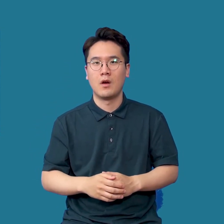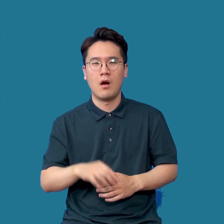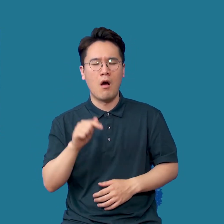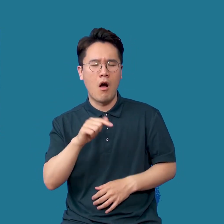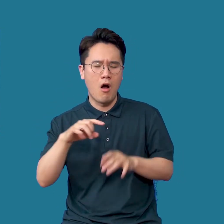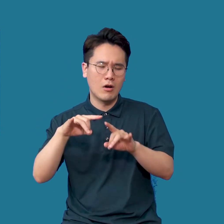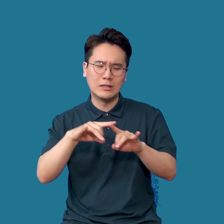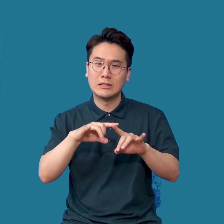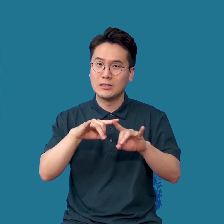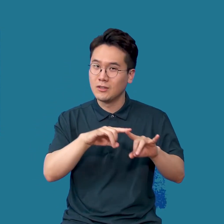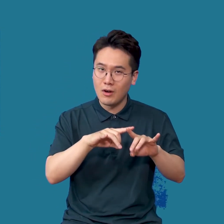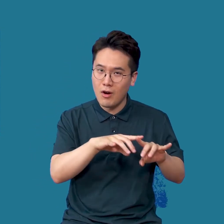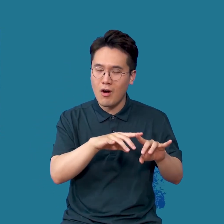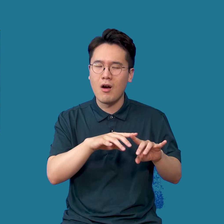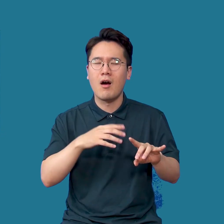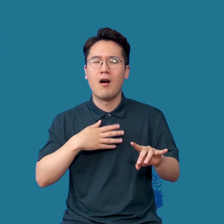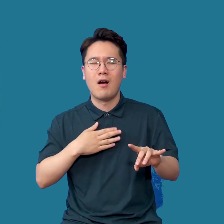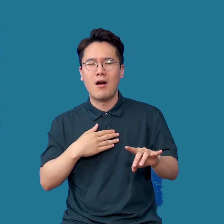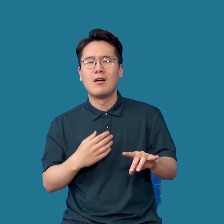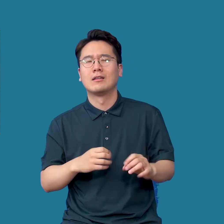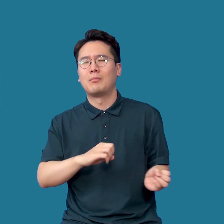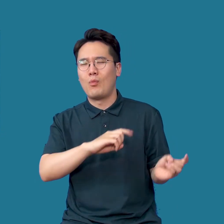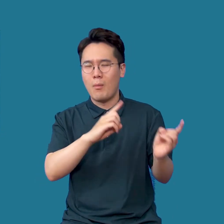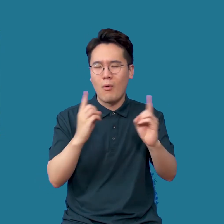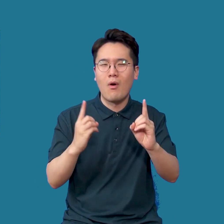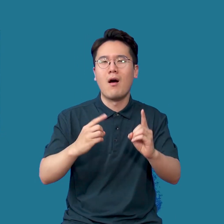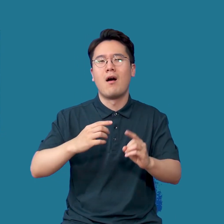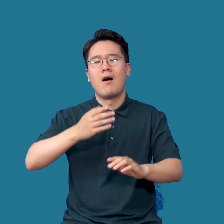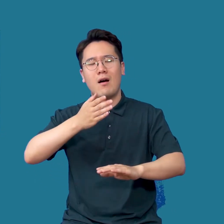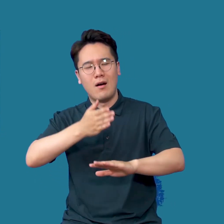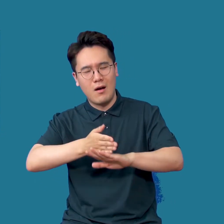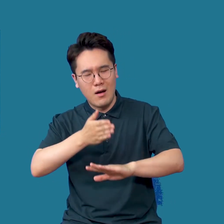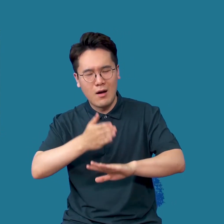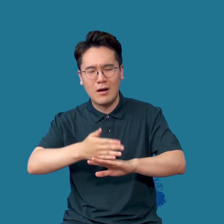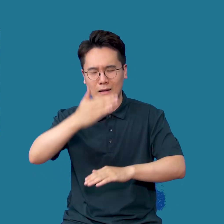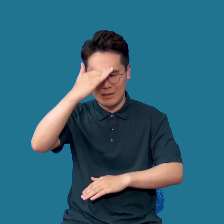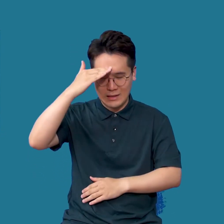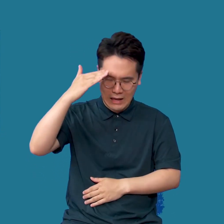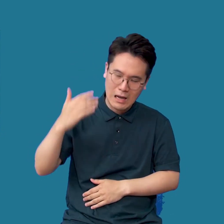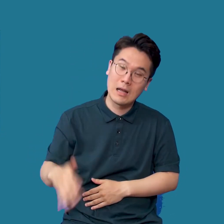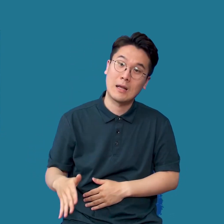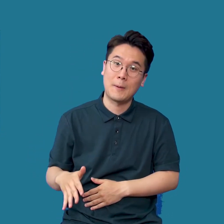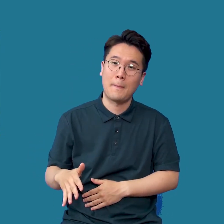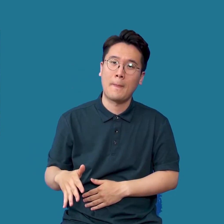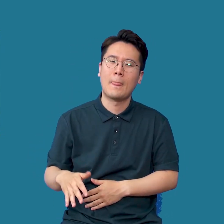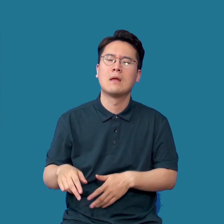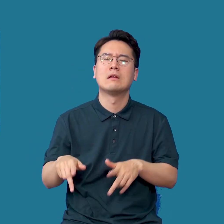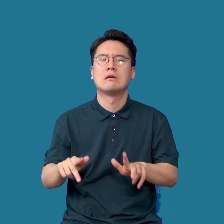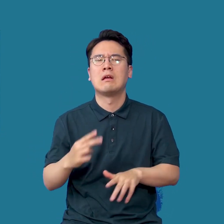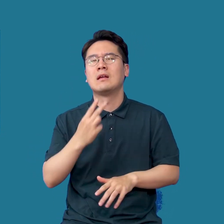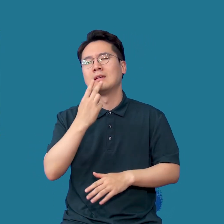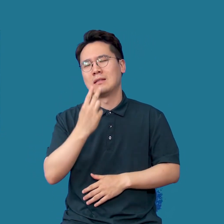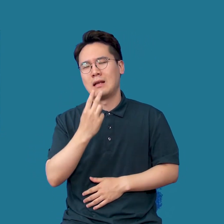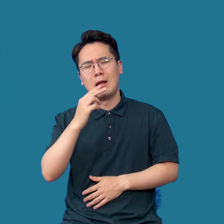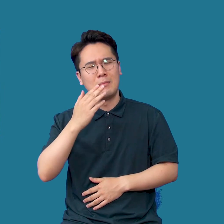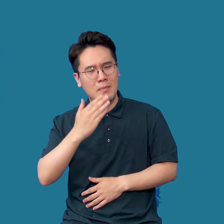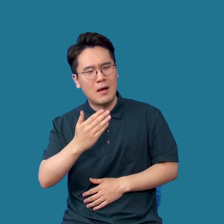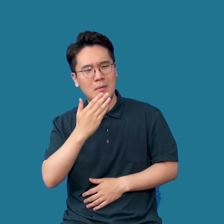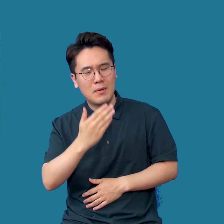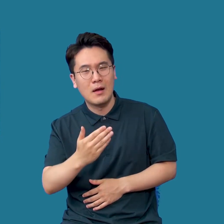고마운지요. 그냥 살았다 싶은 생각이, 안도감이 온몸을